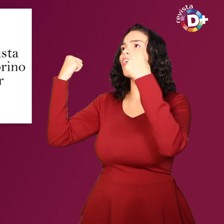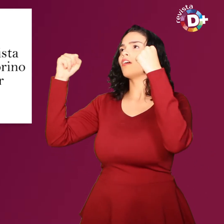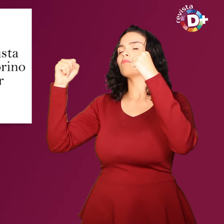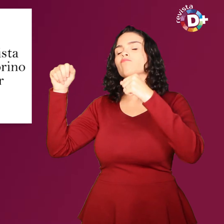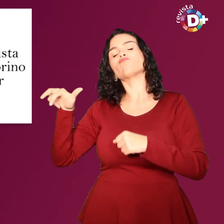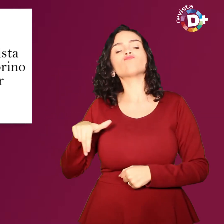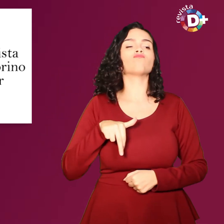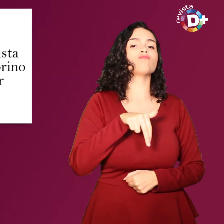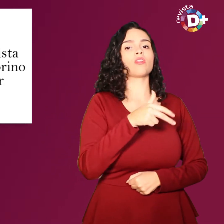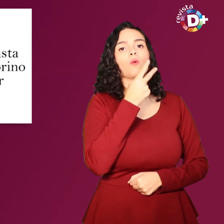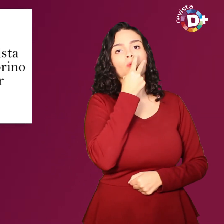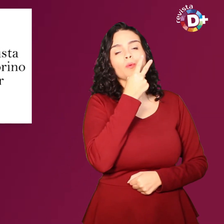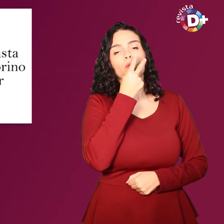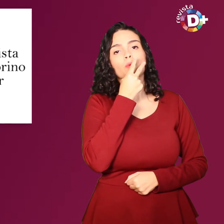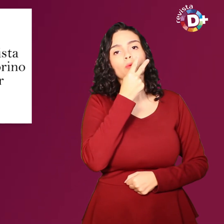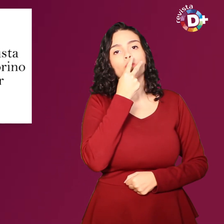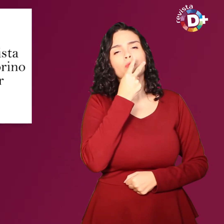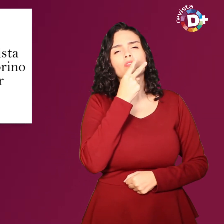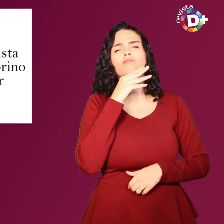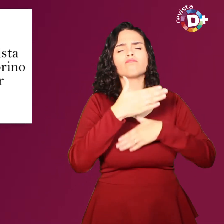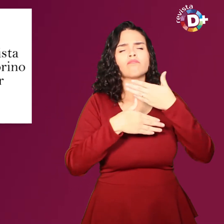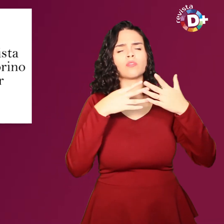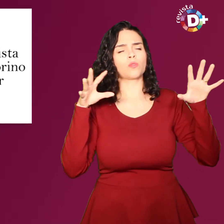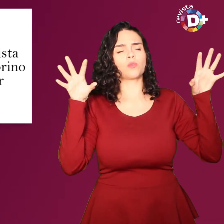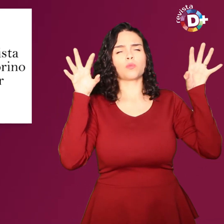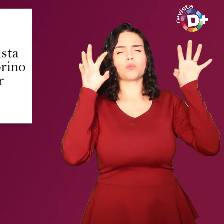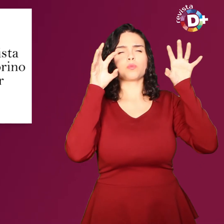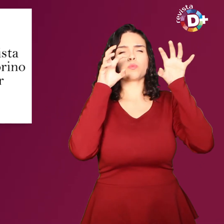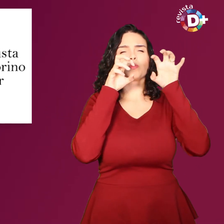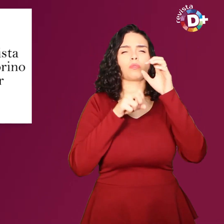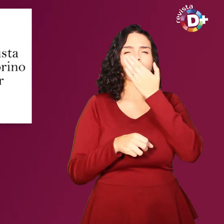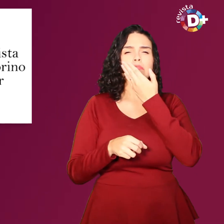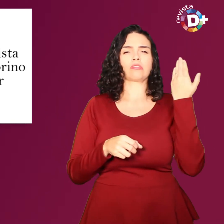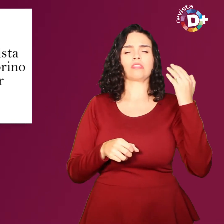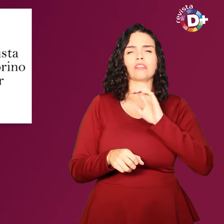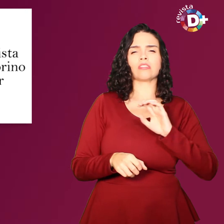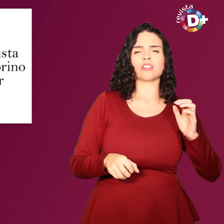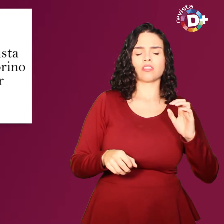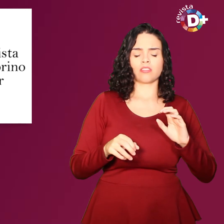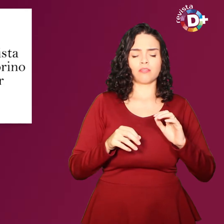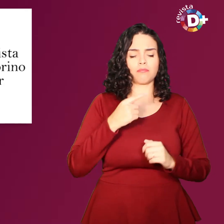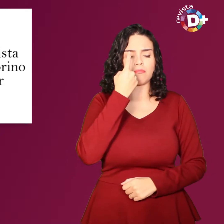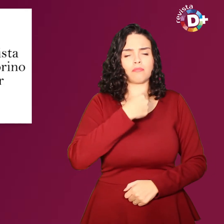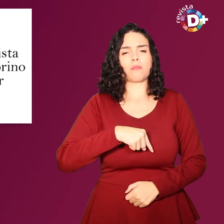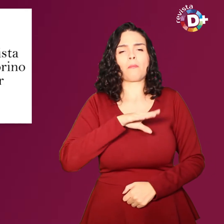uma academia, para acender um cigarro. De repente se lembra que tudo escureceu e o lado esquerdo do corpo começou a ficar